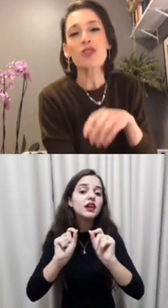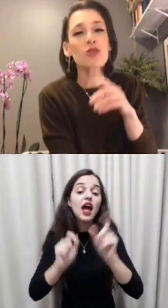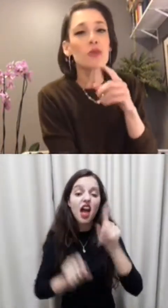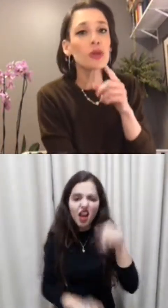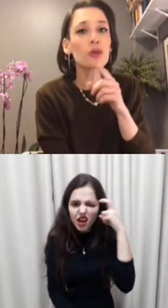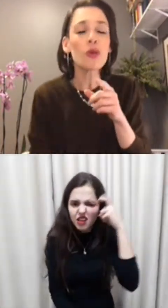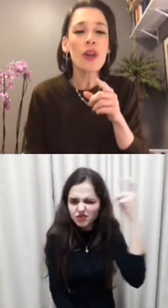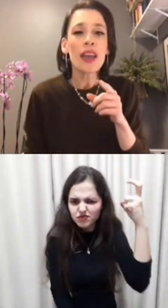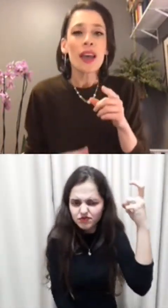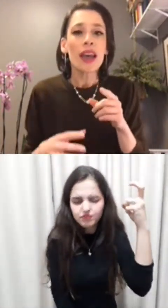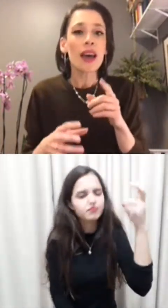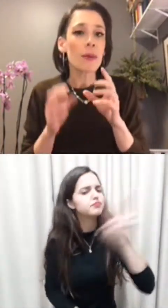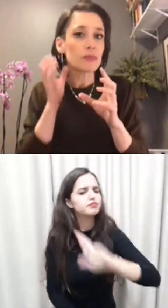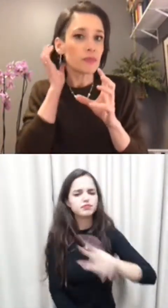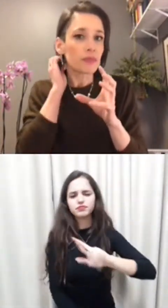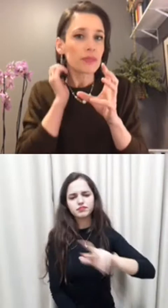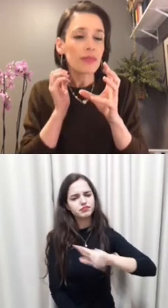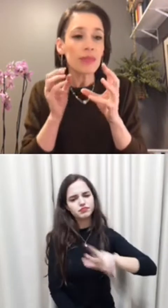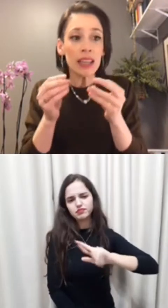acho isso muito